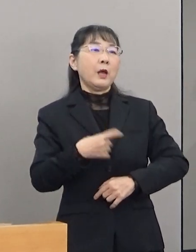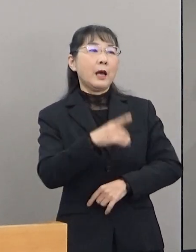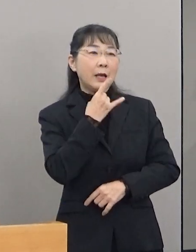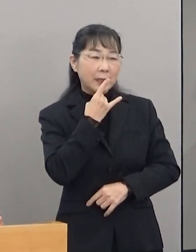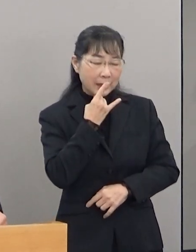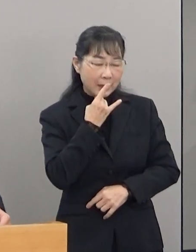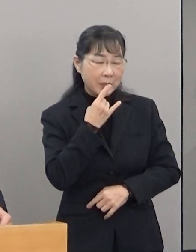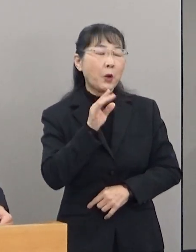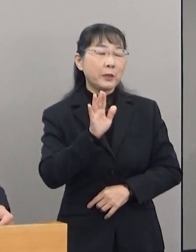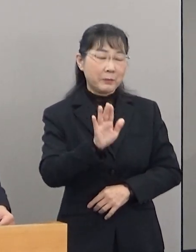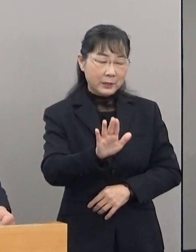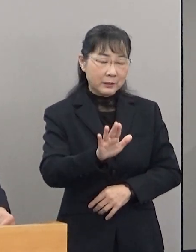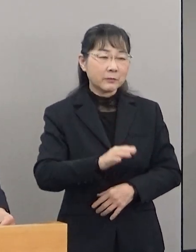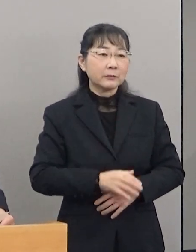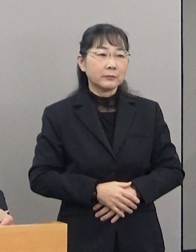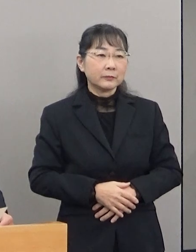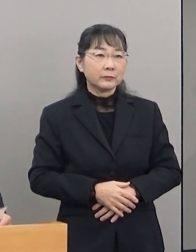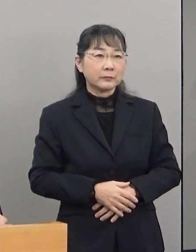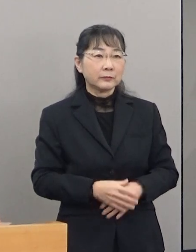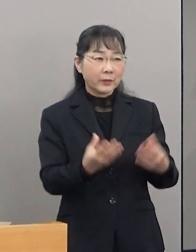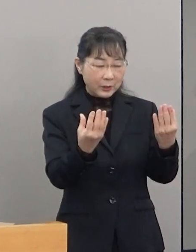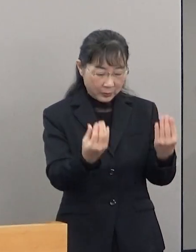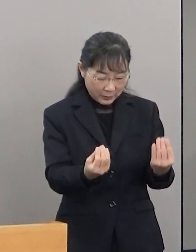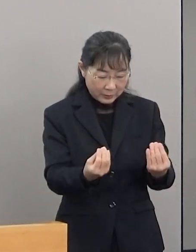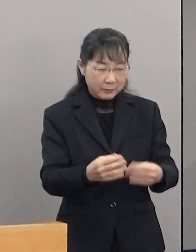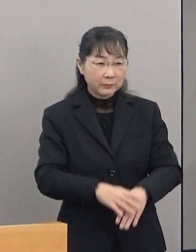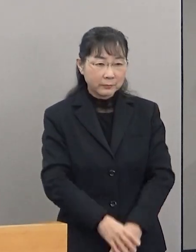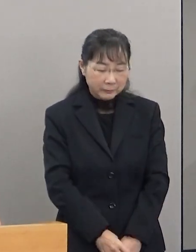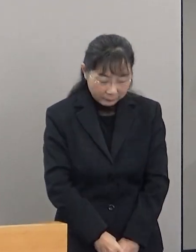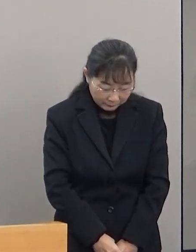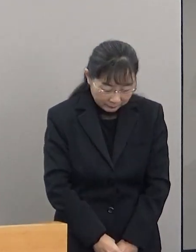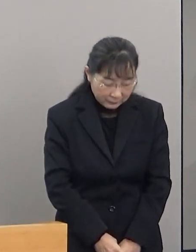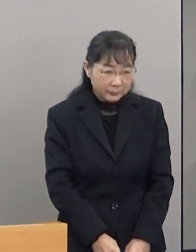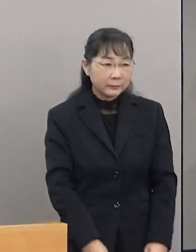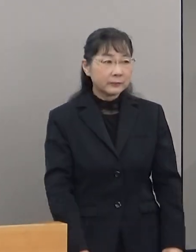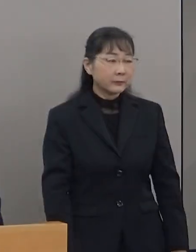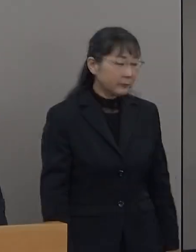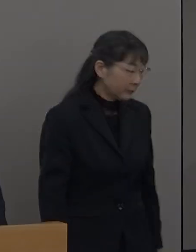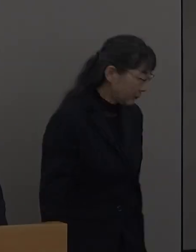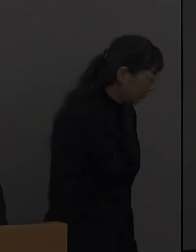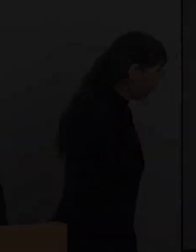けることを期待しております。以上で記者会見を終わります。質問を